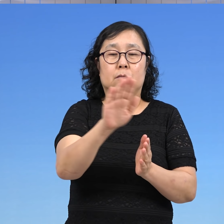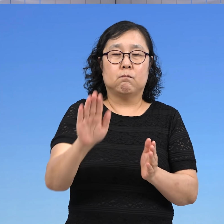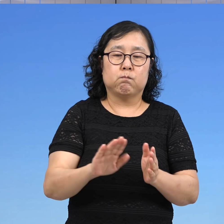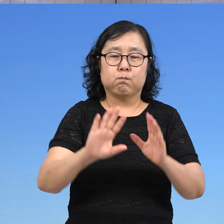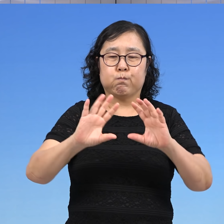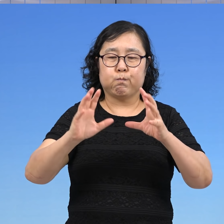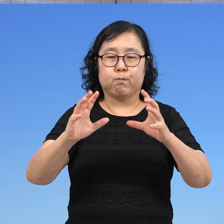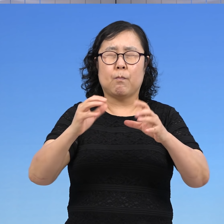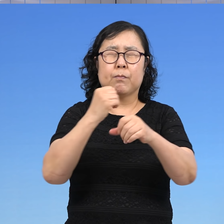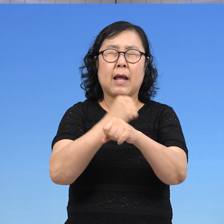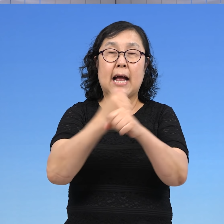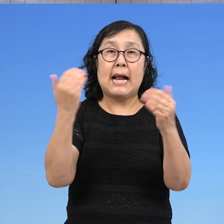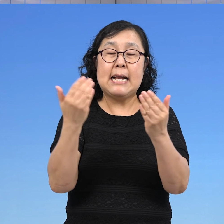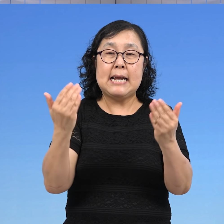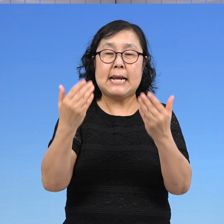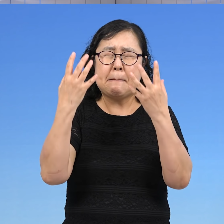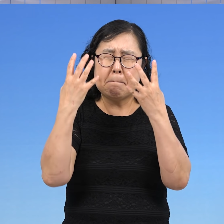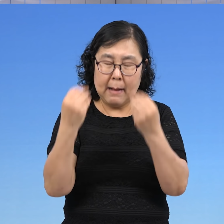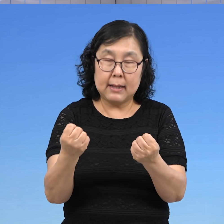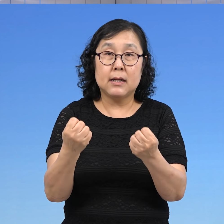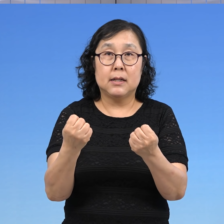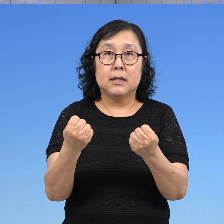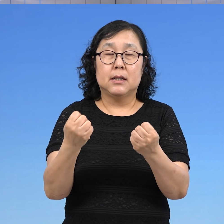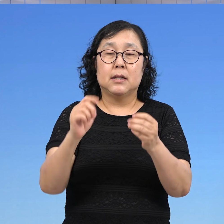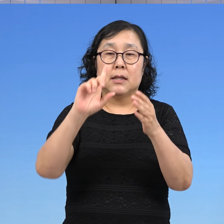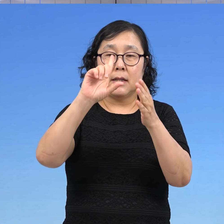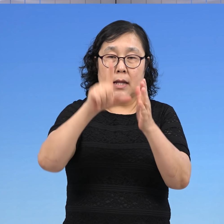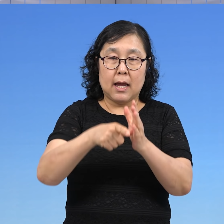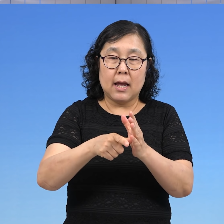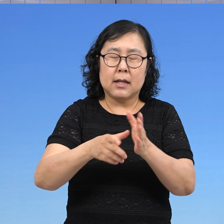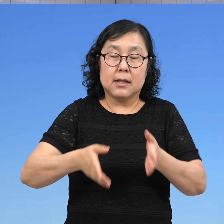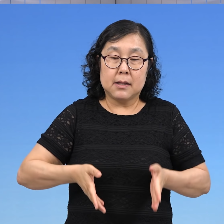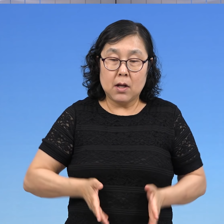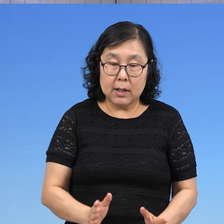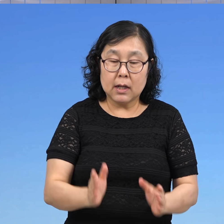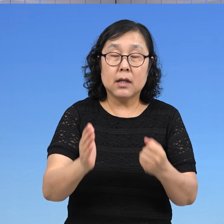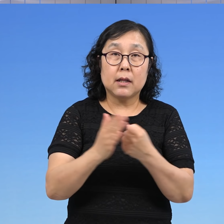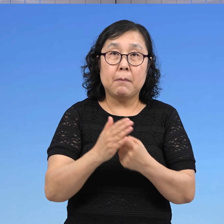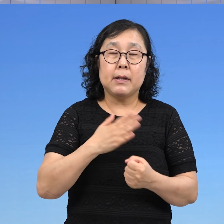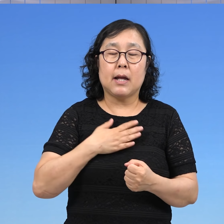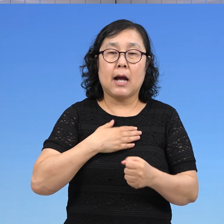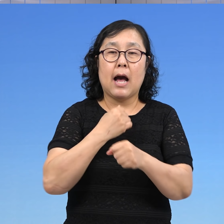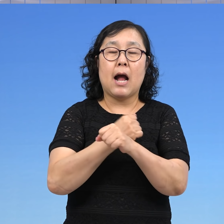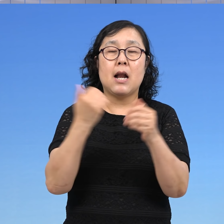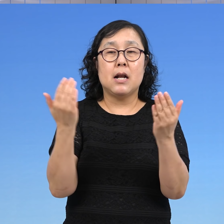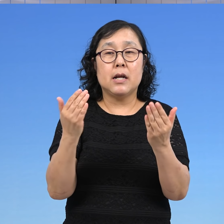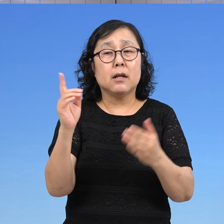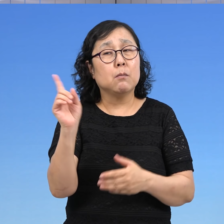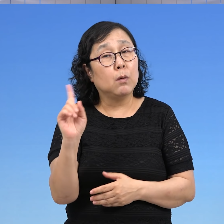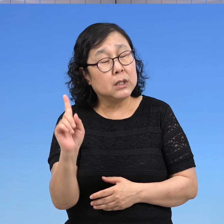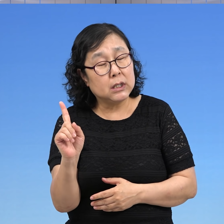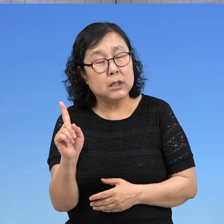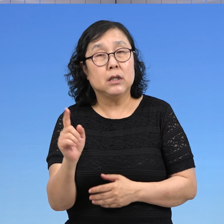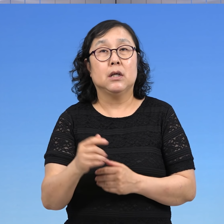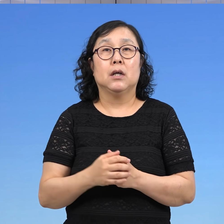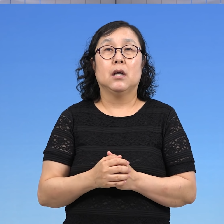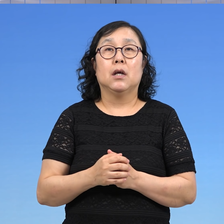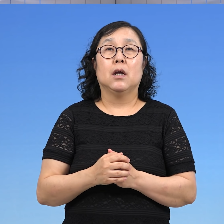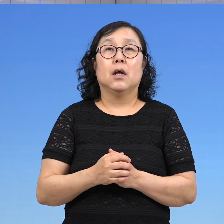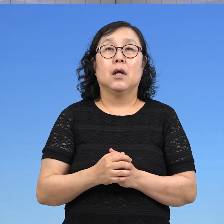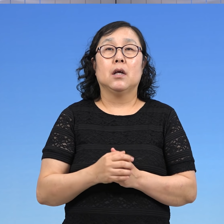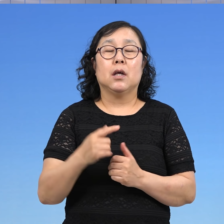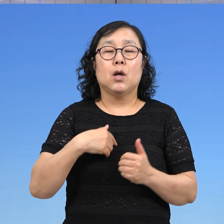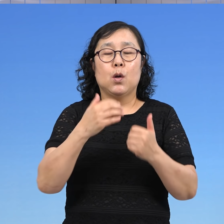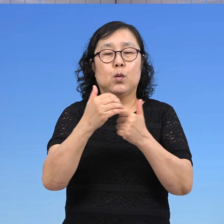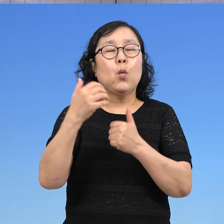많은 사회 이렇게 할일이 많은 시대에 내가 태어나 닦는 것 때문에 내가 할 일이 뭐지 내가 무슨 일을 해야